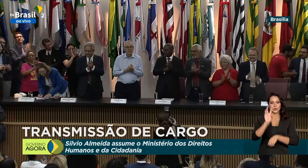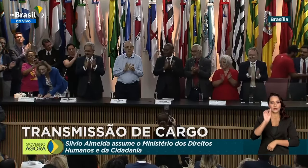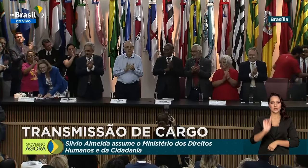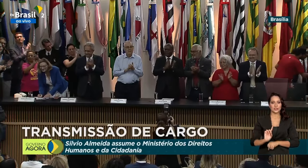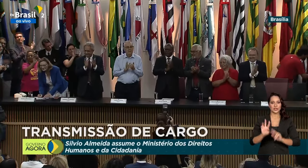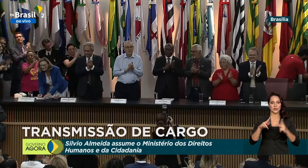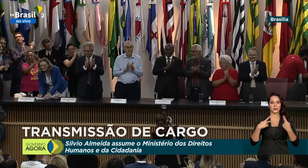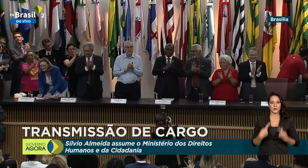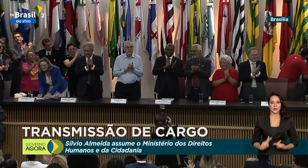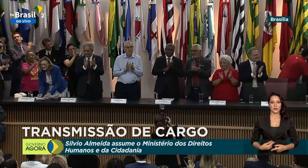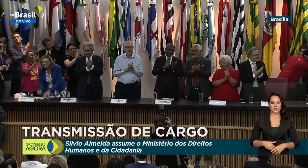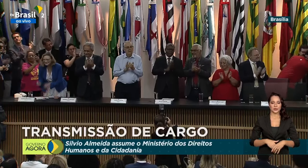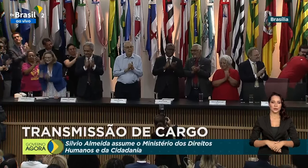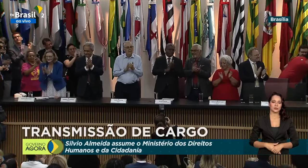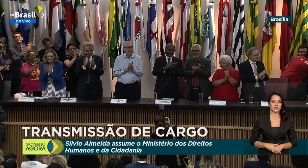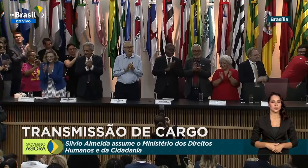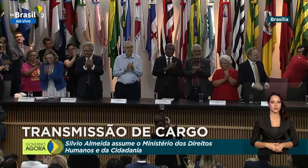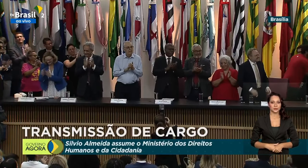humanos